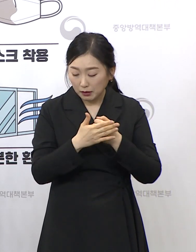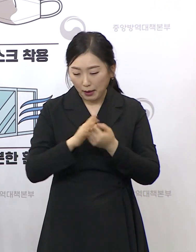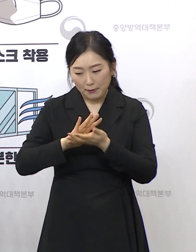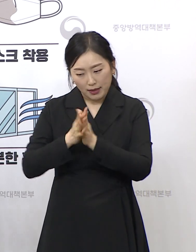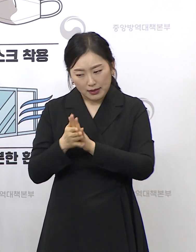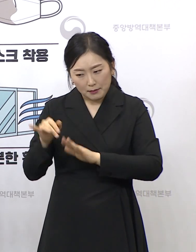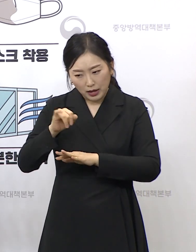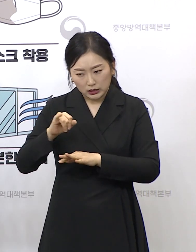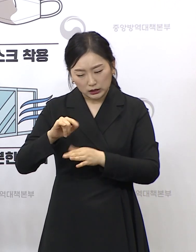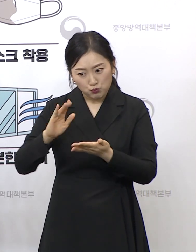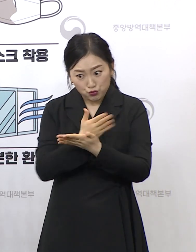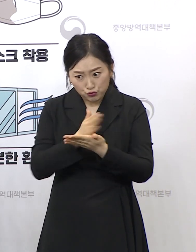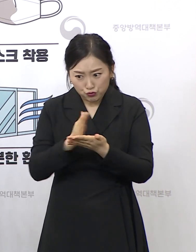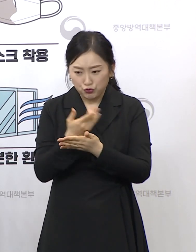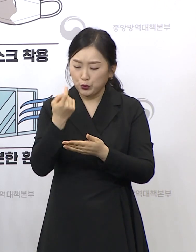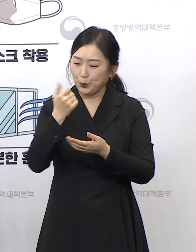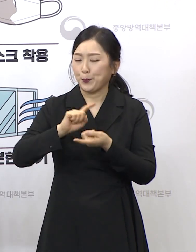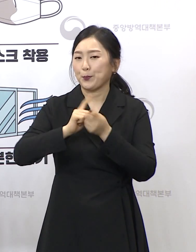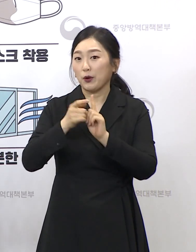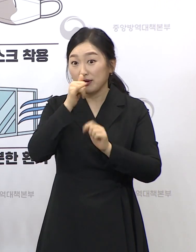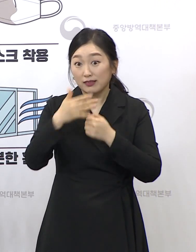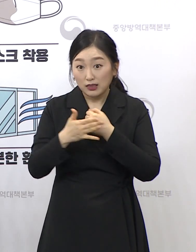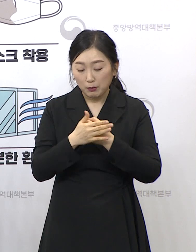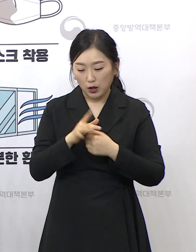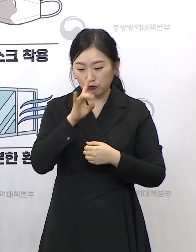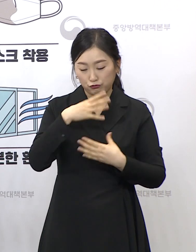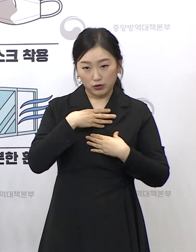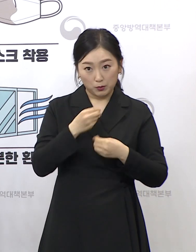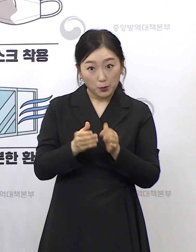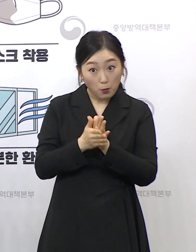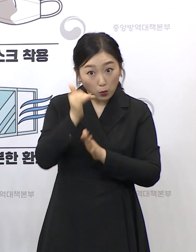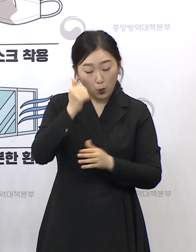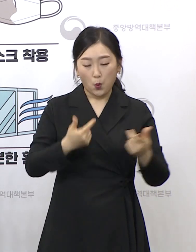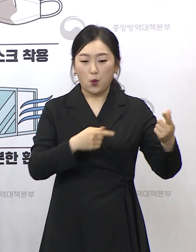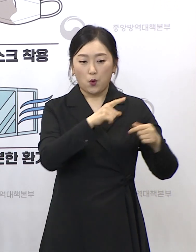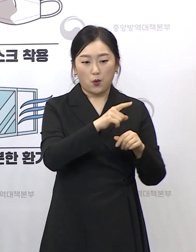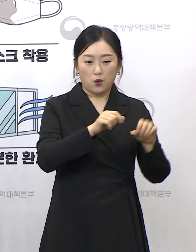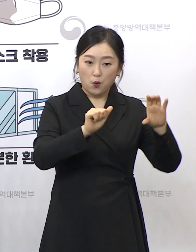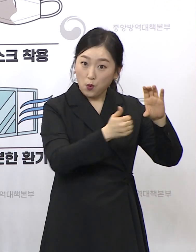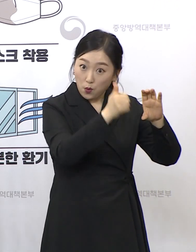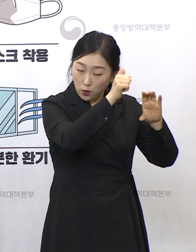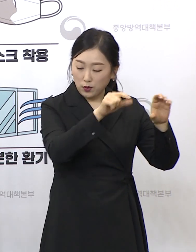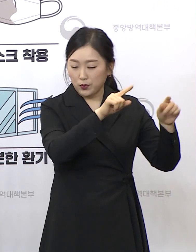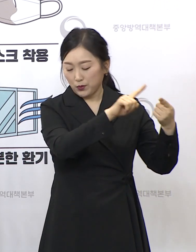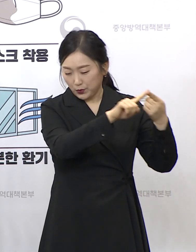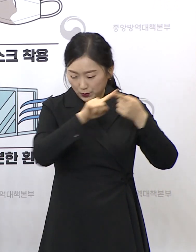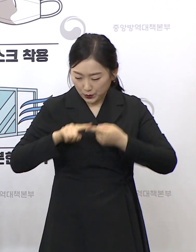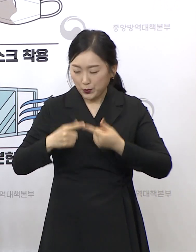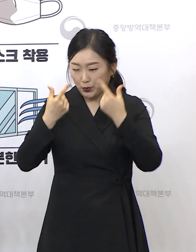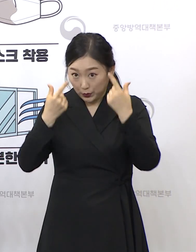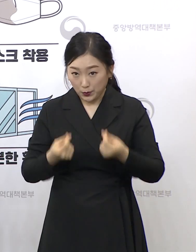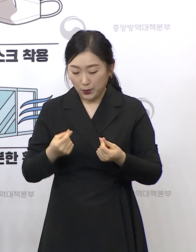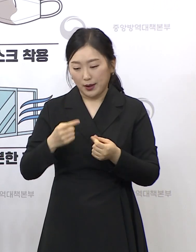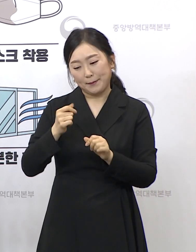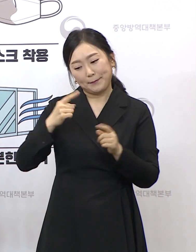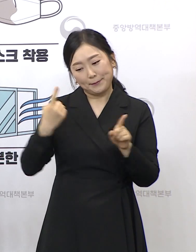변경함에 따라서 중앙방역대책본부도 이와 동일하게 변이 바이러스를 분류하기로